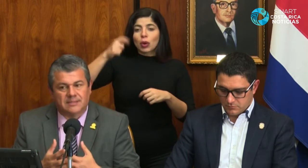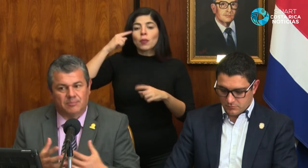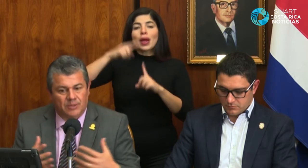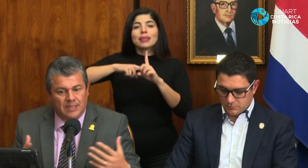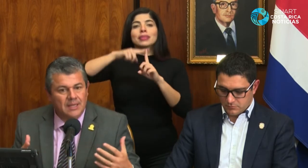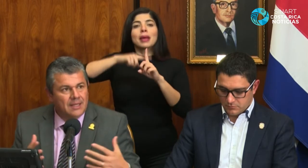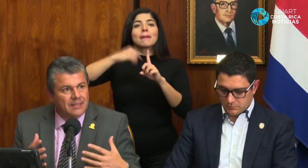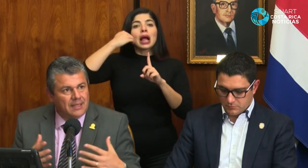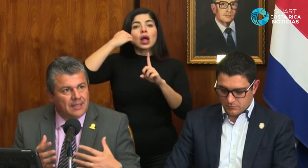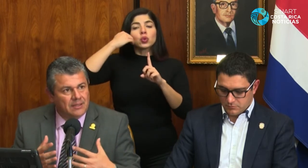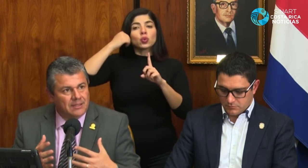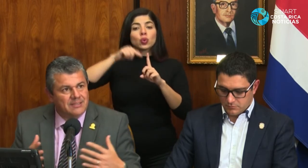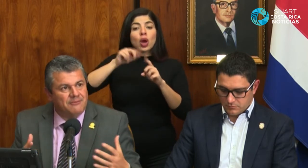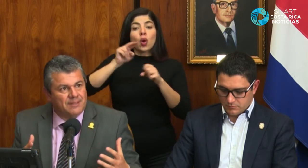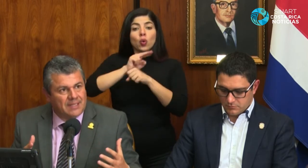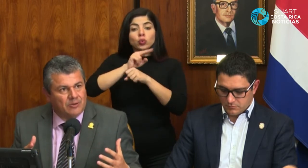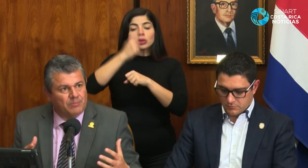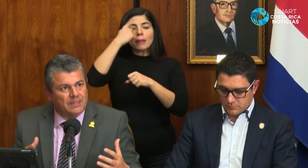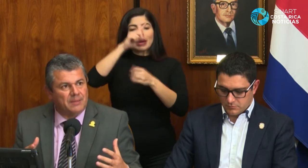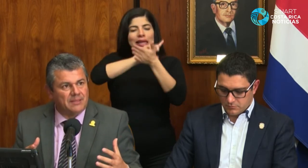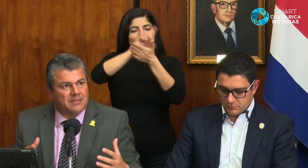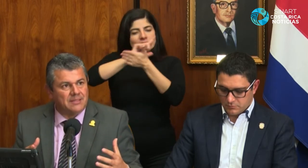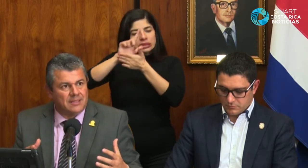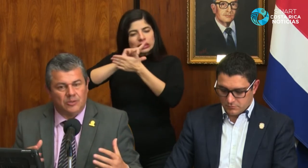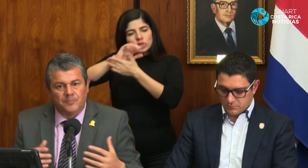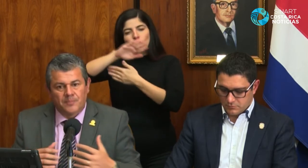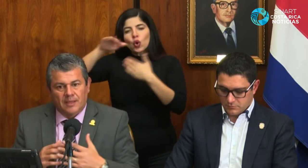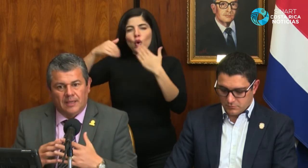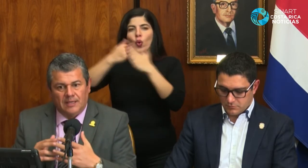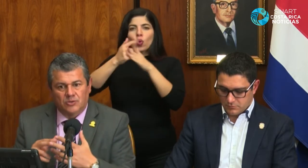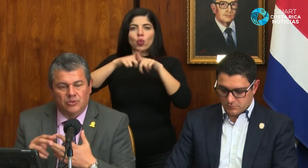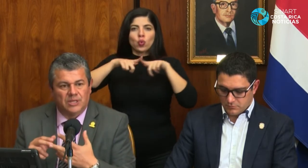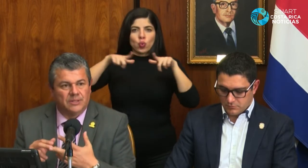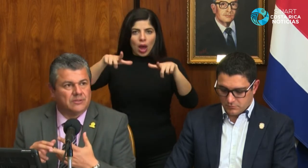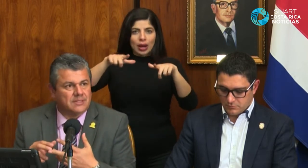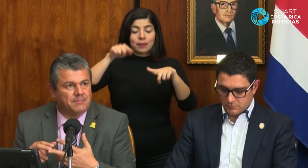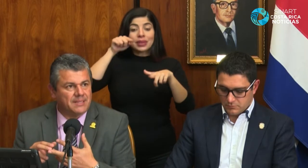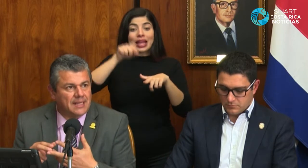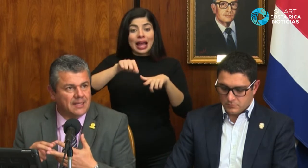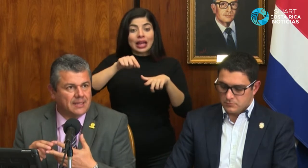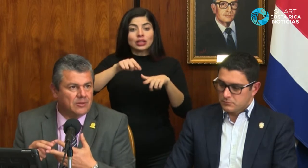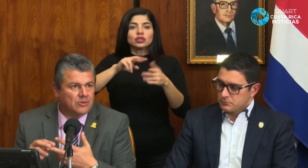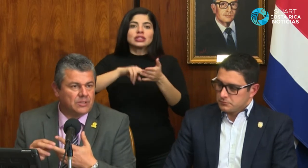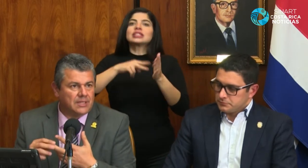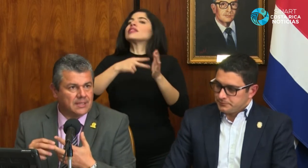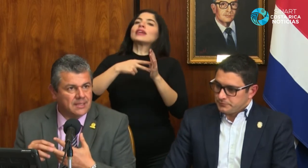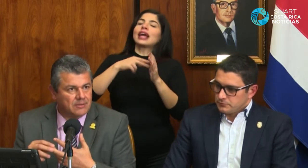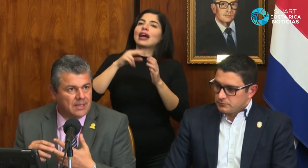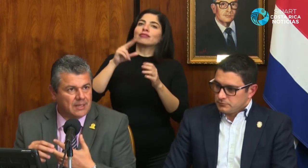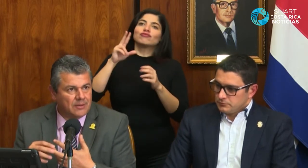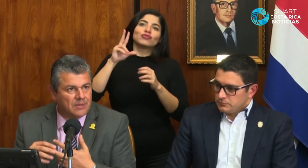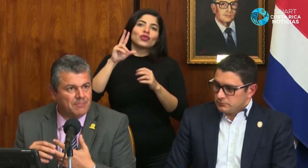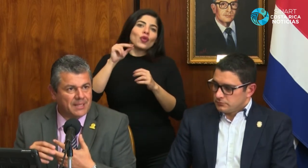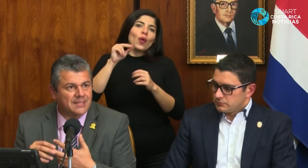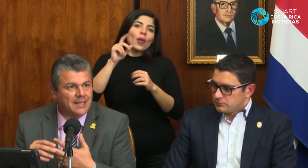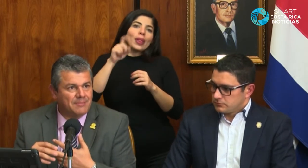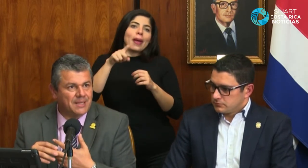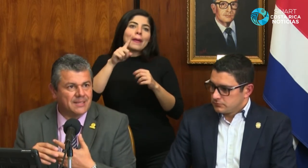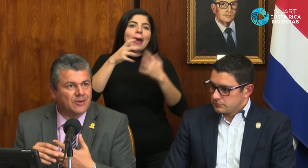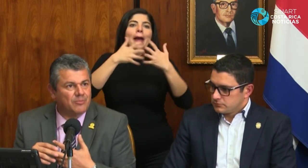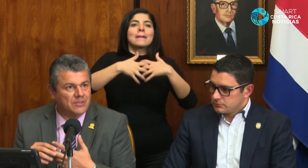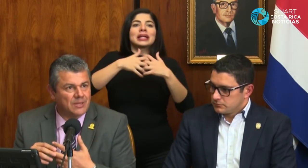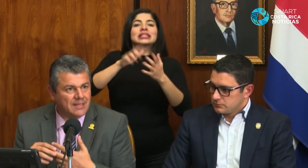temperatura que se pueda desinfectar completamente el sitio. Eso nos lleva entonces a pensar en que no tiene que ser una empresa